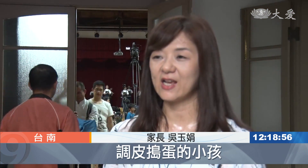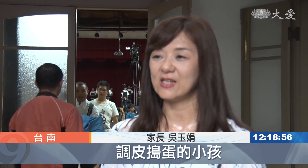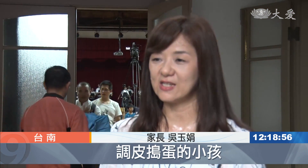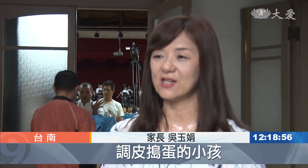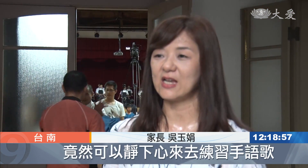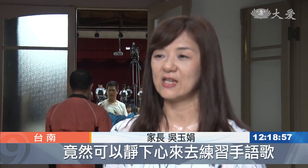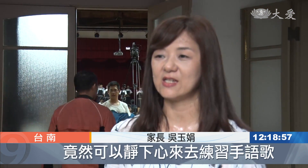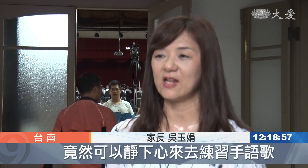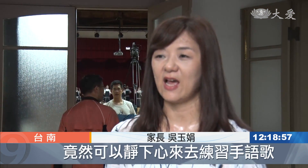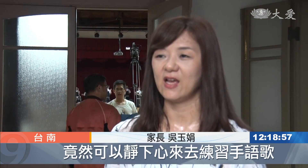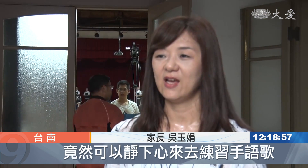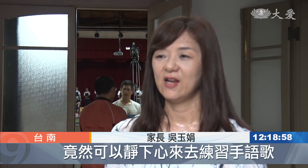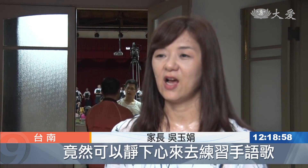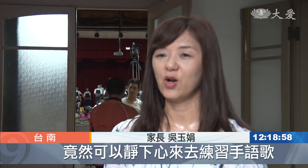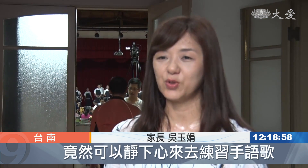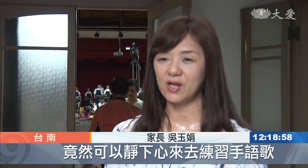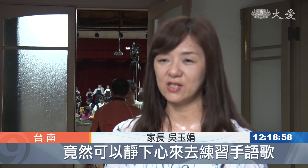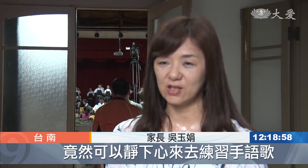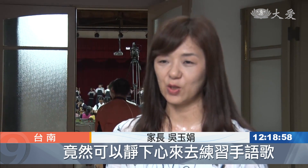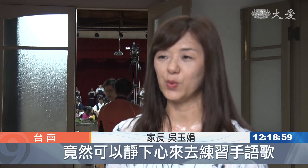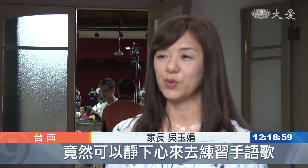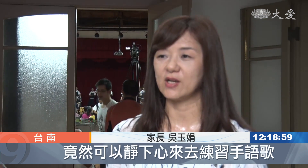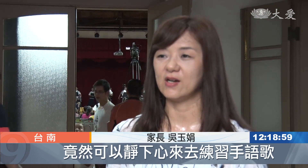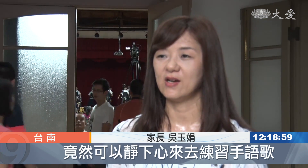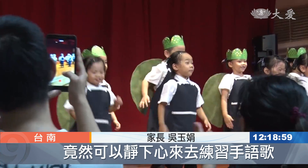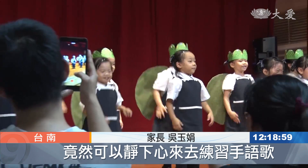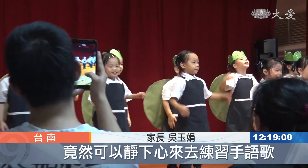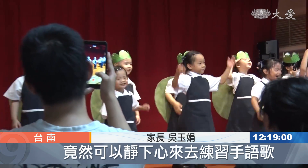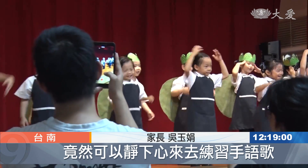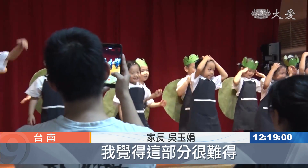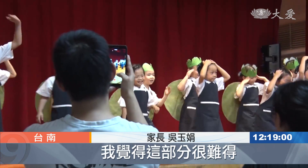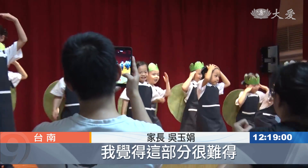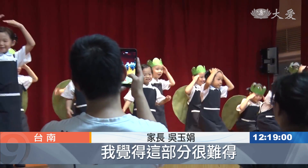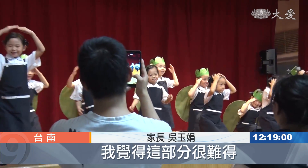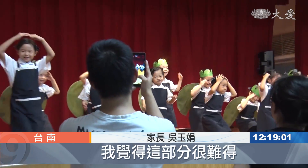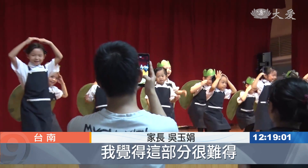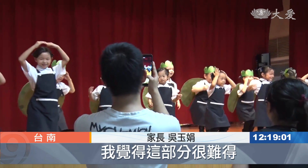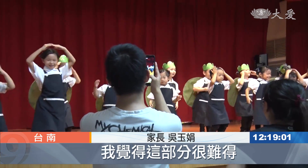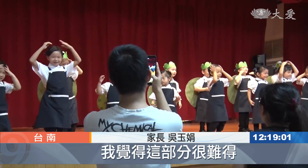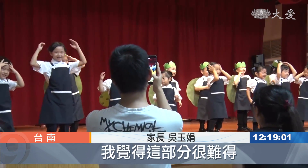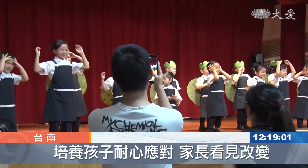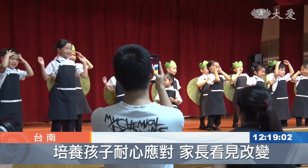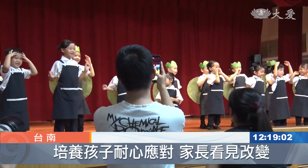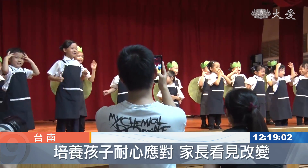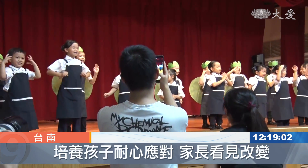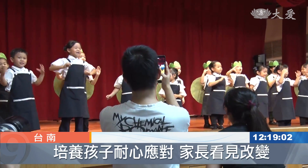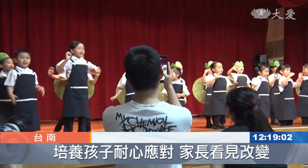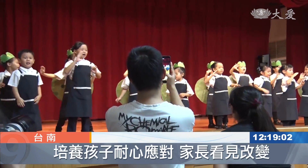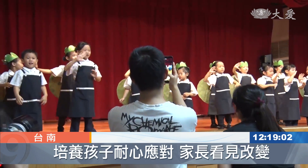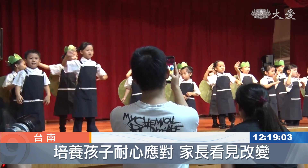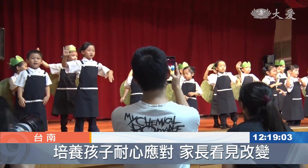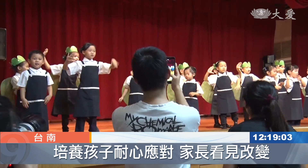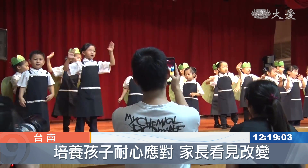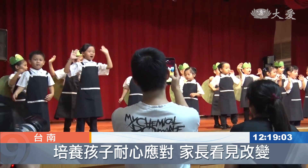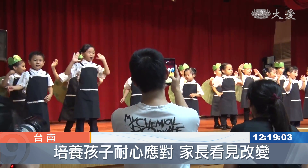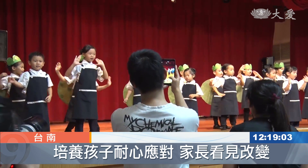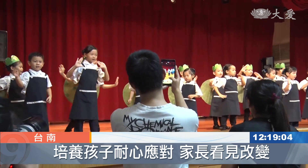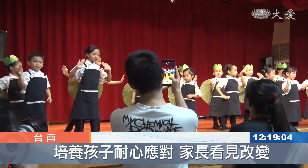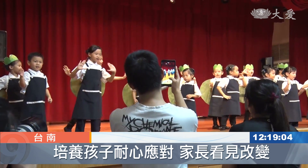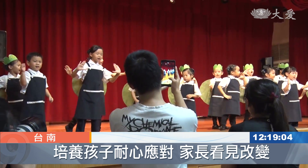静得下心来，然后去练习手语歌，我觉得这个部分很难得。 家长就是最好的观众，看出了孩子的成